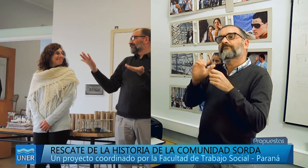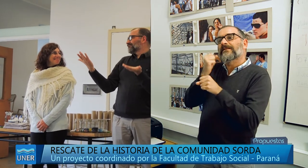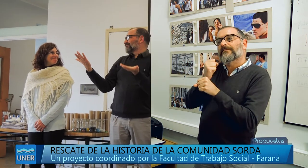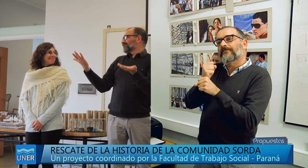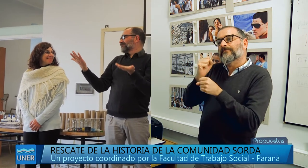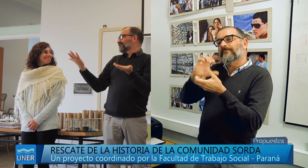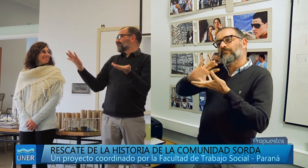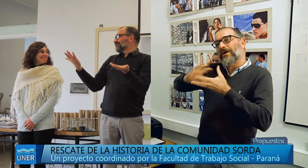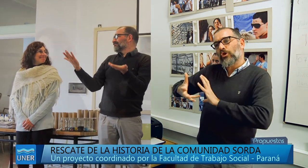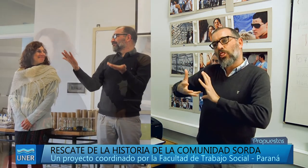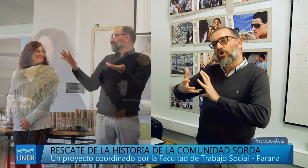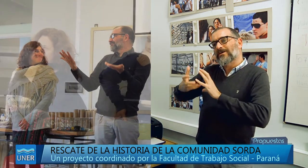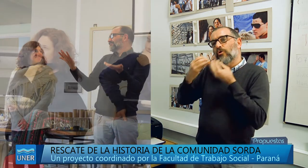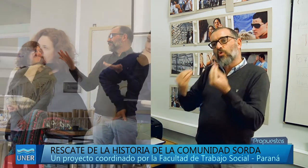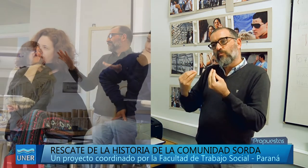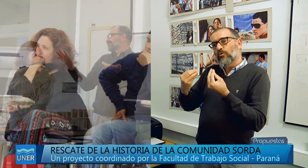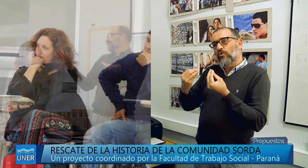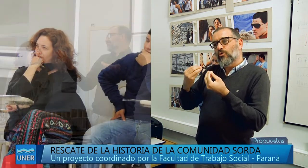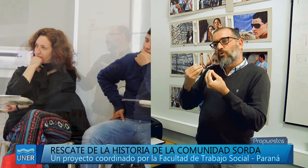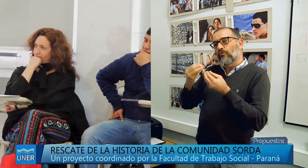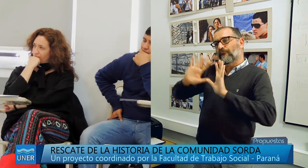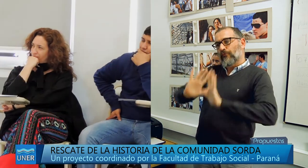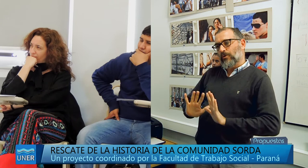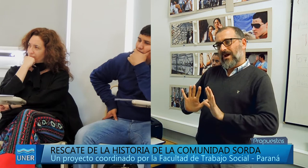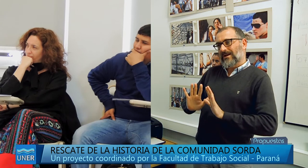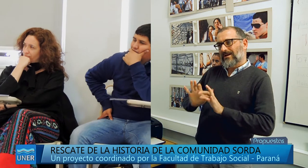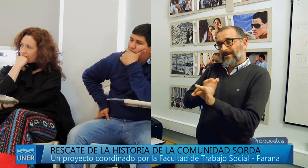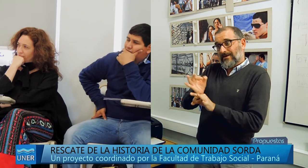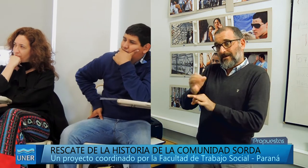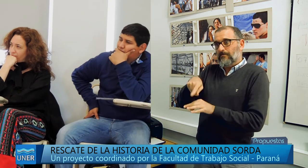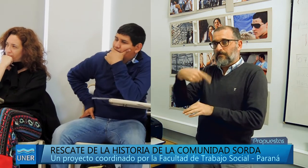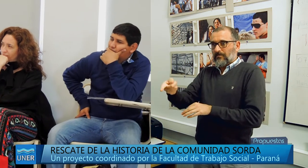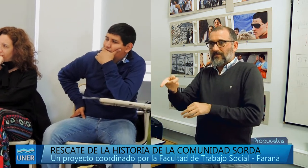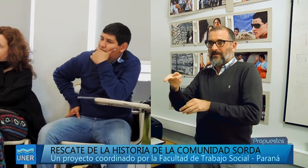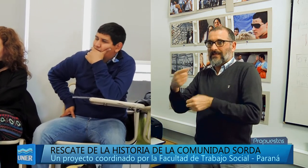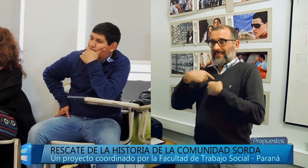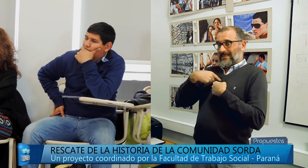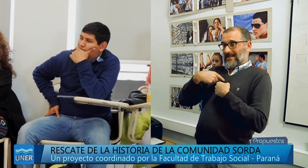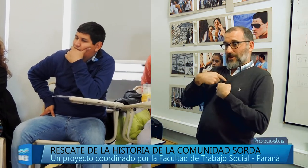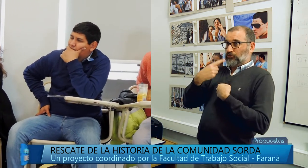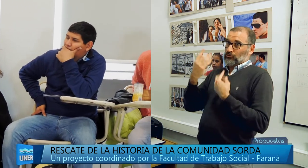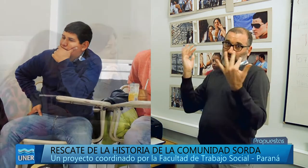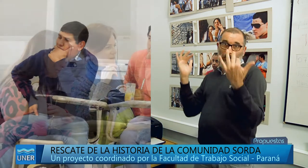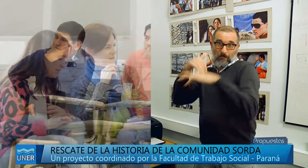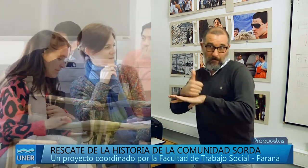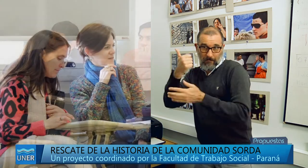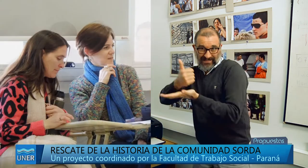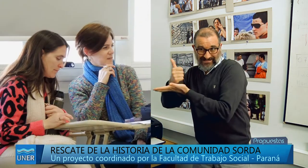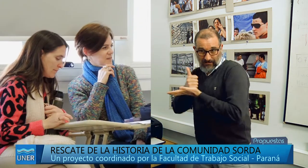trabajamos en la cuestión más metodológica respecto de la investigación. Preparamos a los sordos y sordas que vinieron